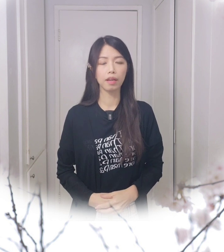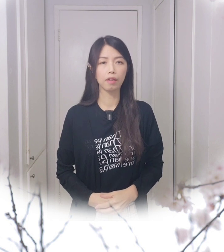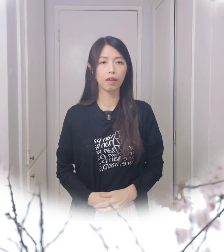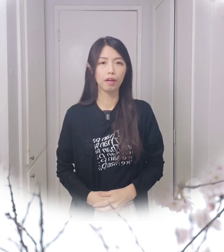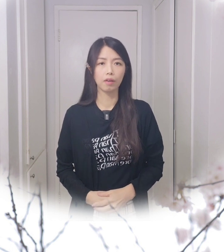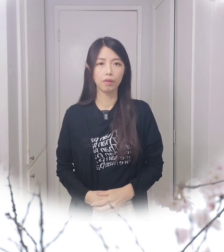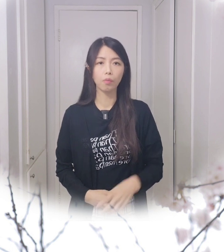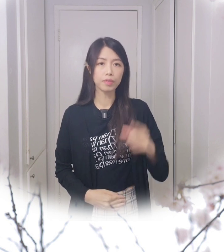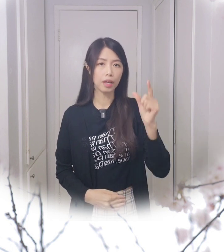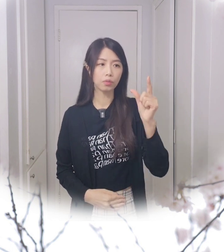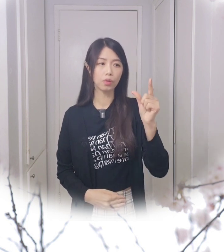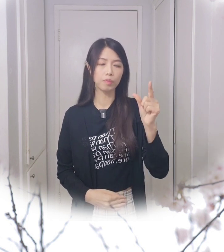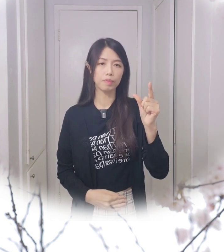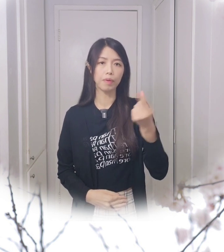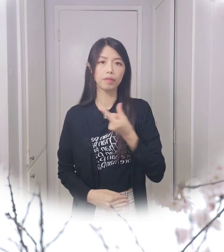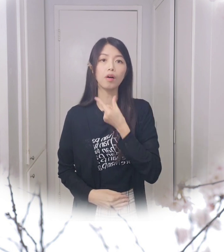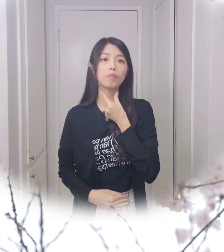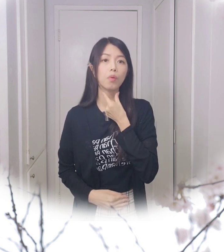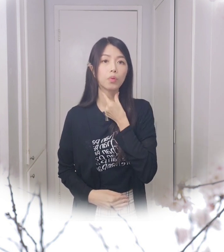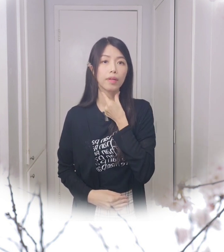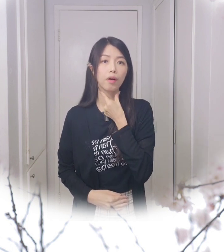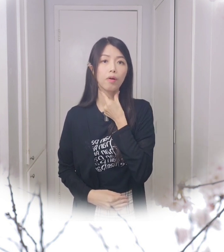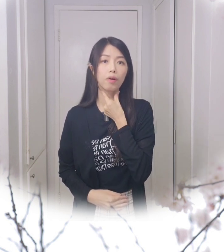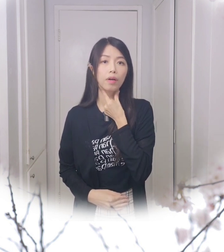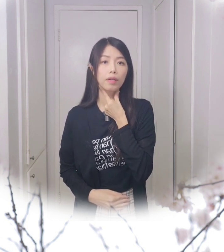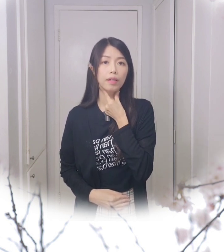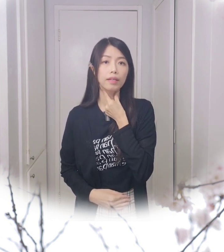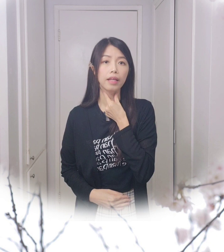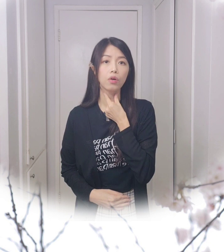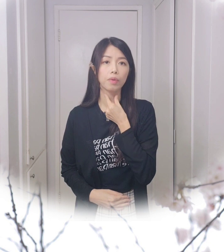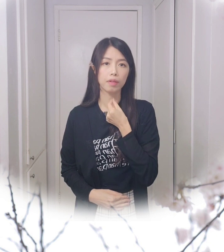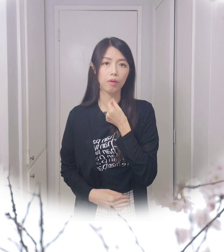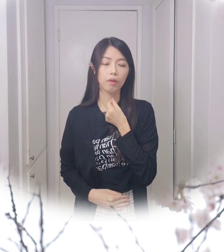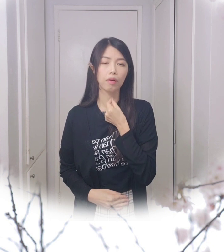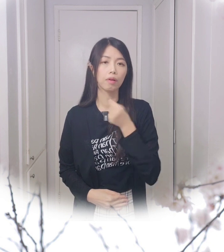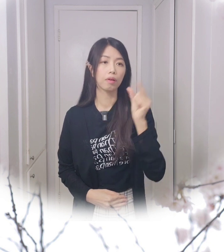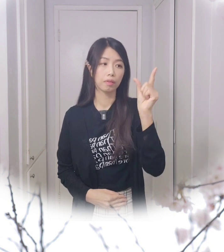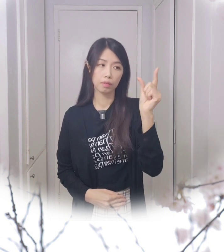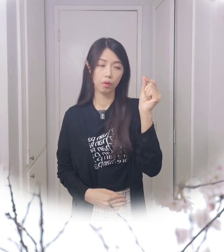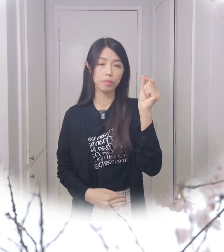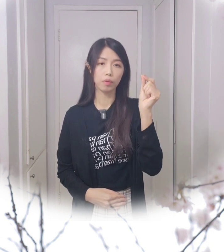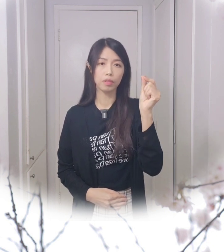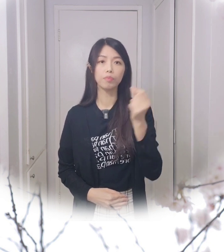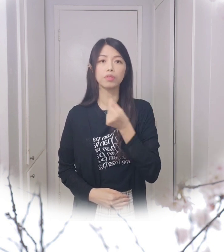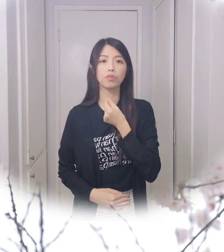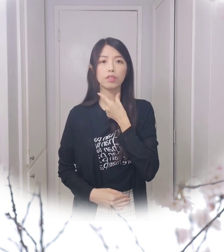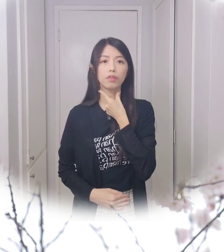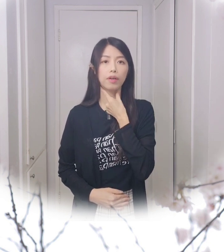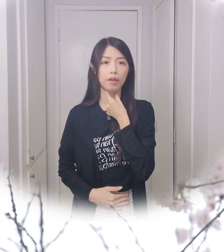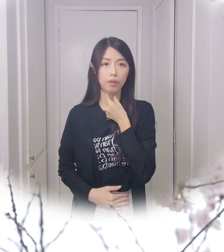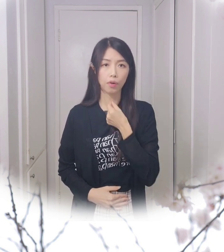해줬는데요. 엄지하고 검지만 펴서 목 쪽에서 살짝 내려오면서 엄지검지를